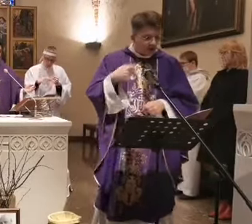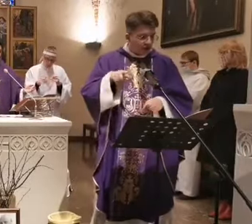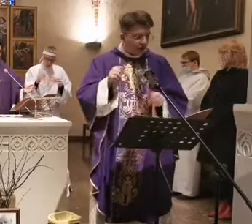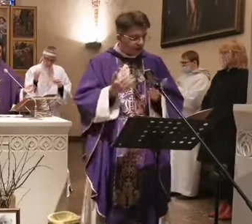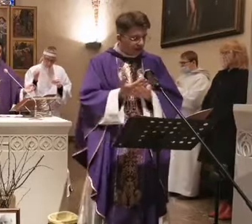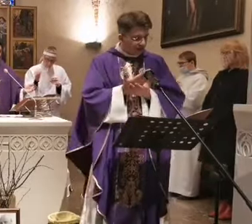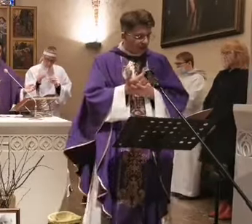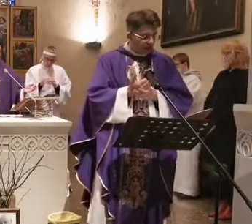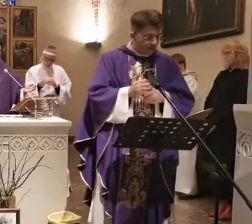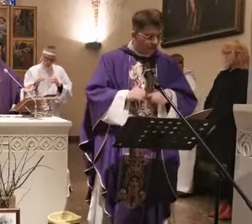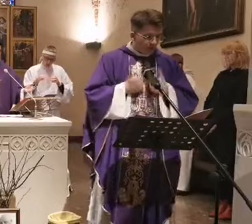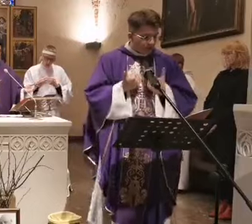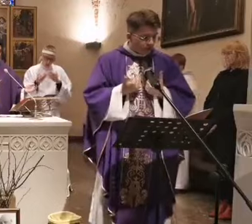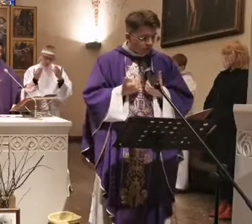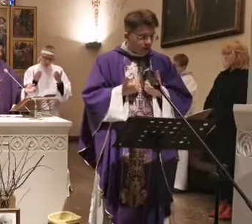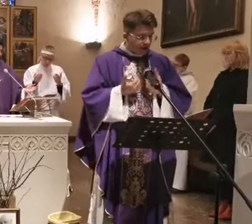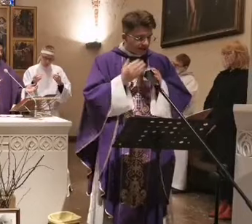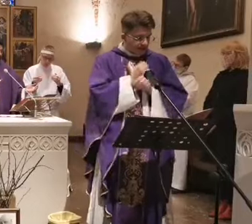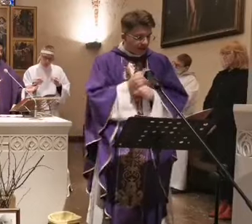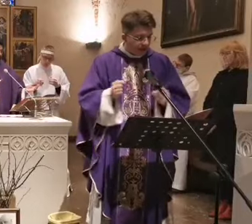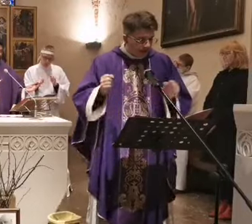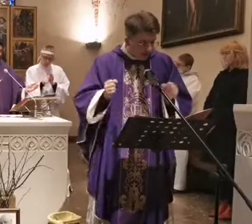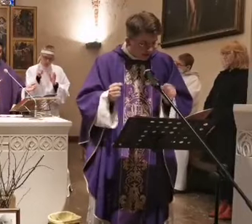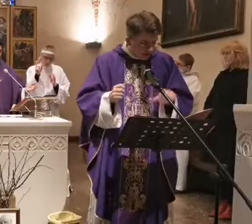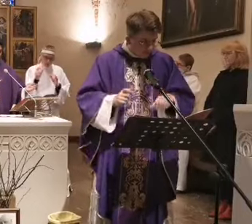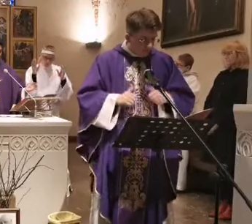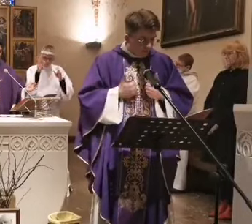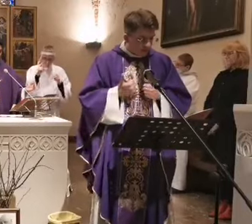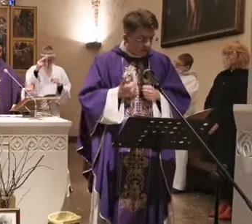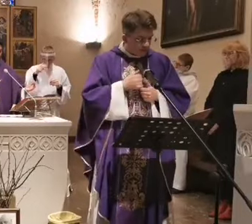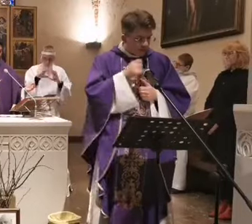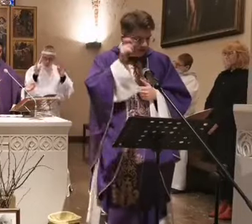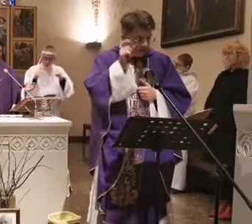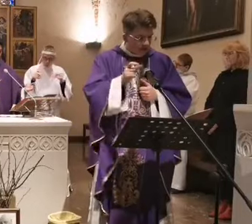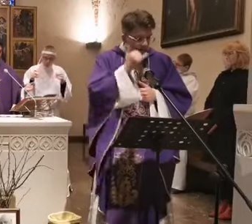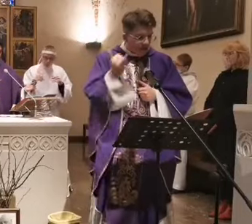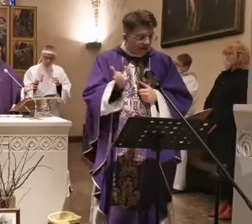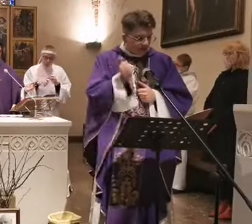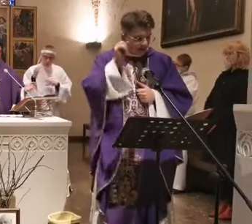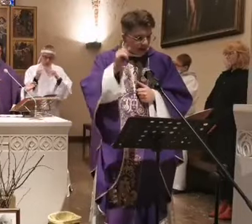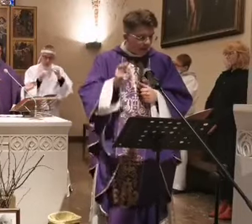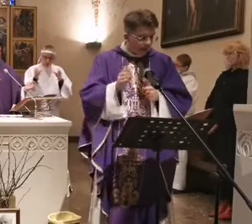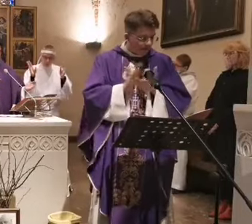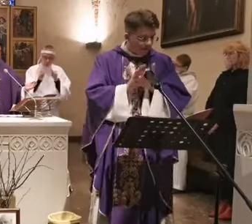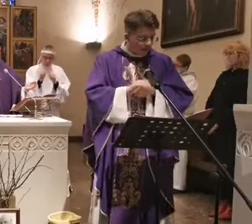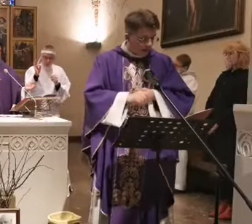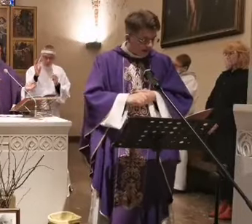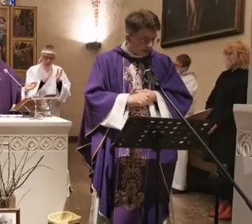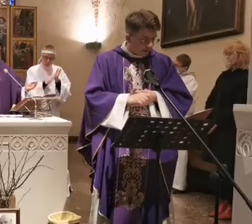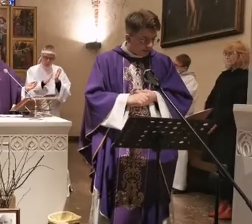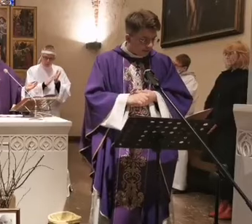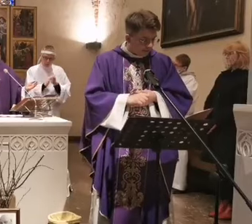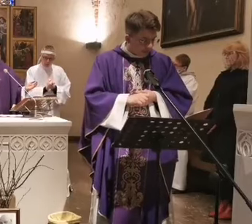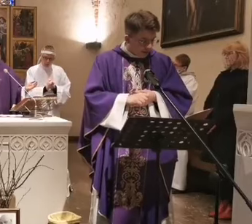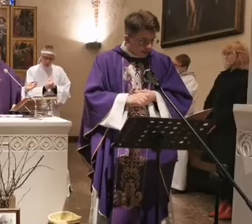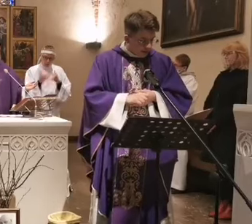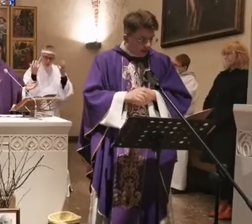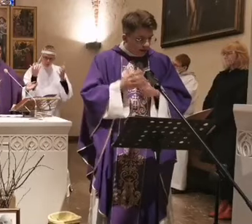sapere godo di spiritiva slušne i spaventare insieme da bismo ciebie zawsze panie tu voi